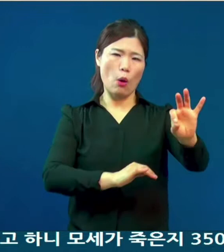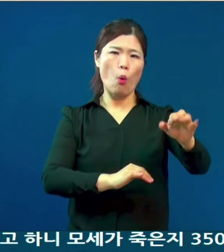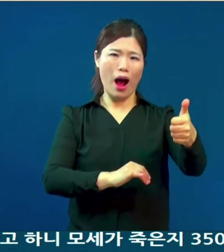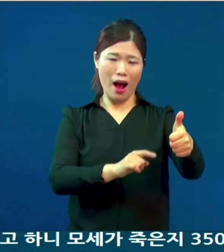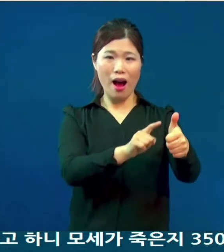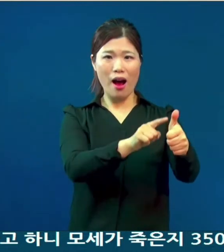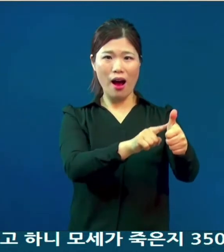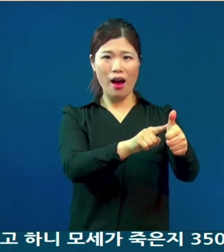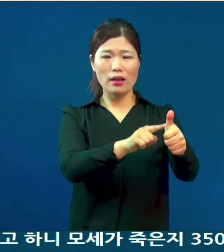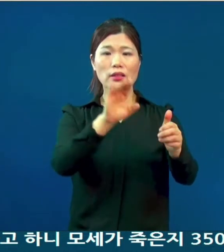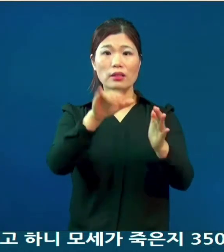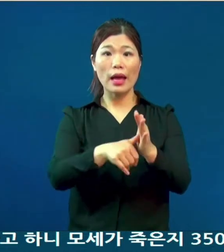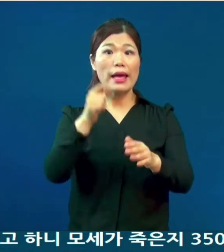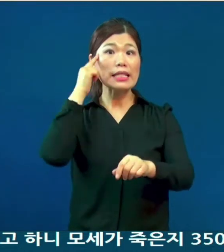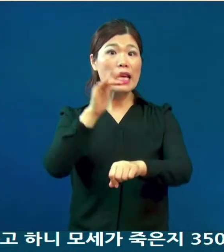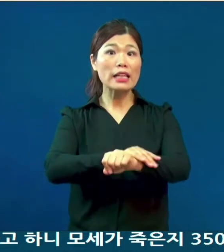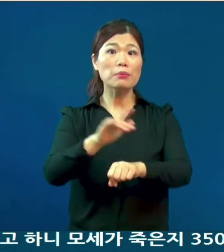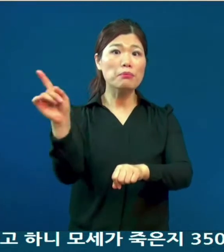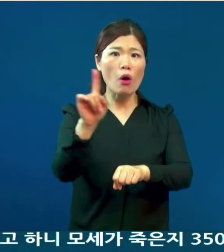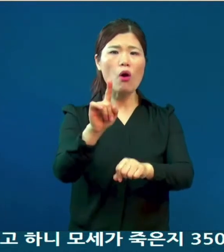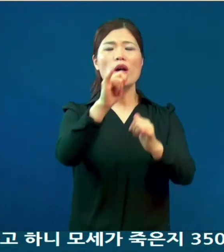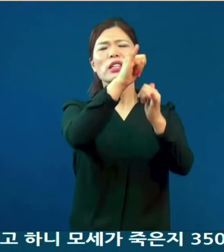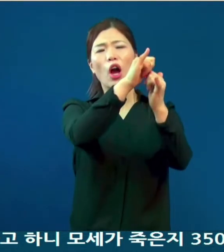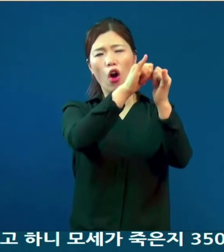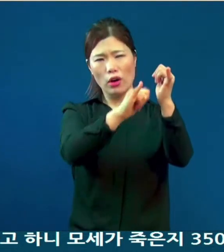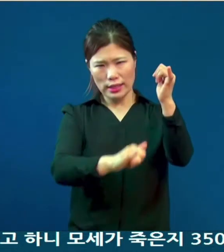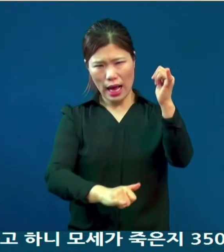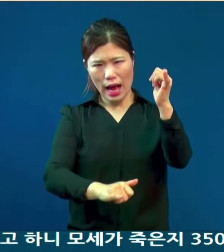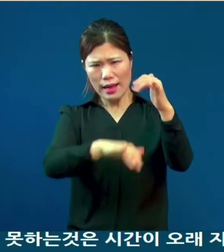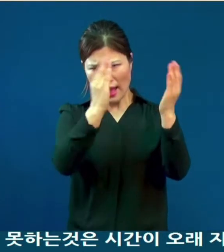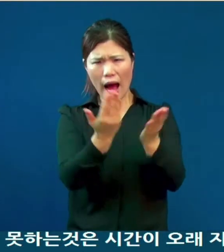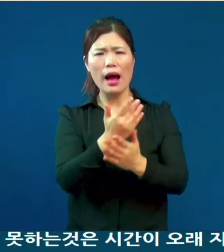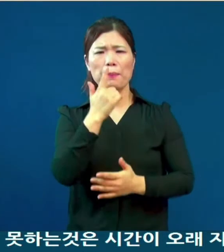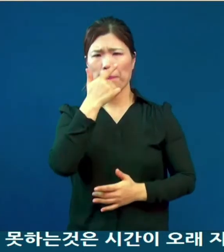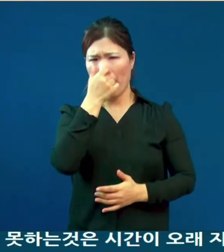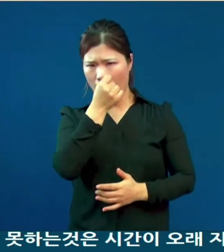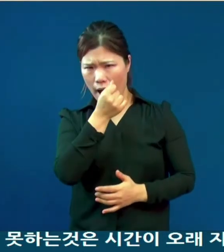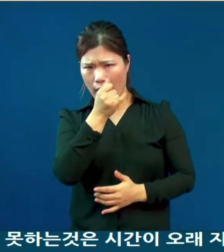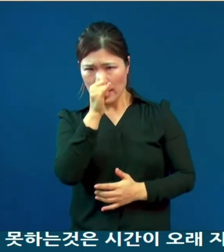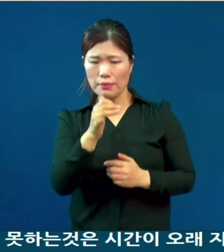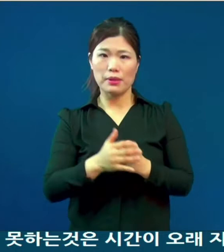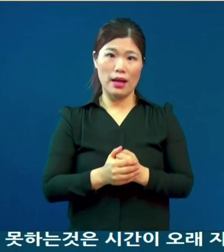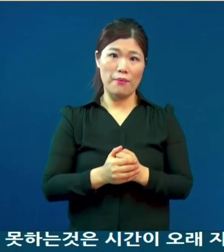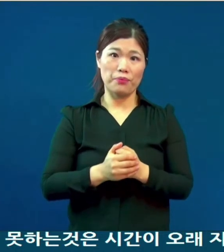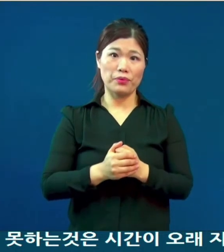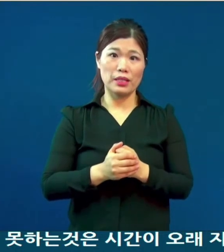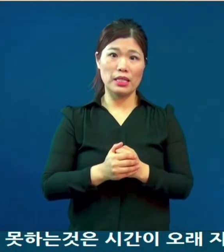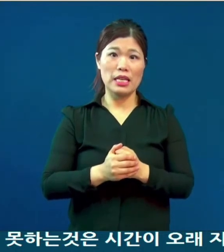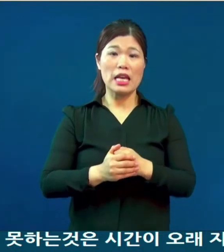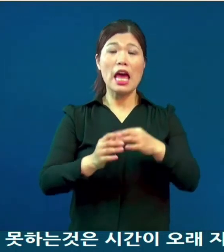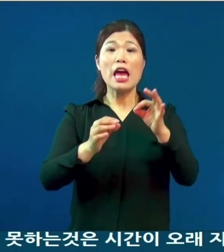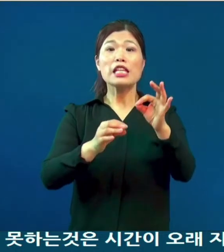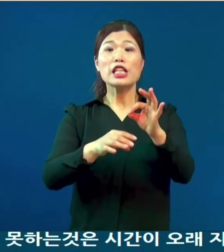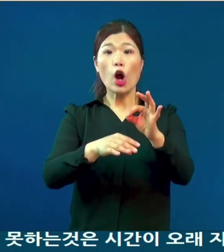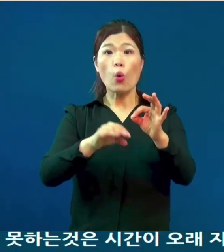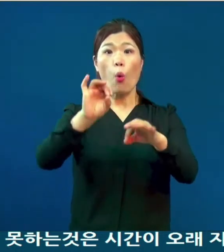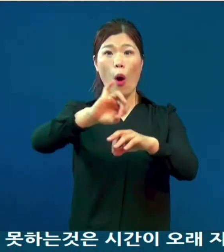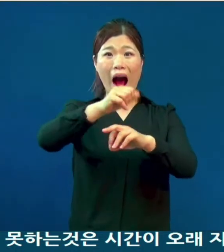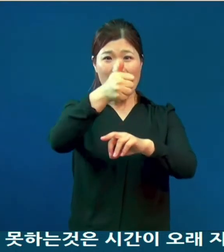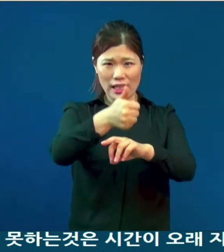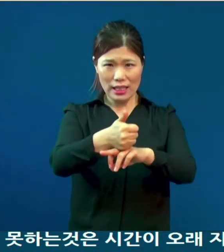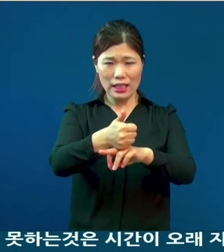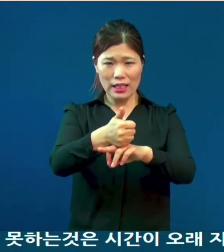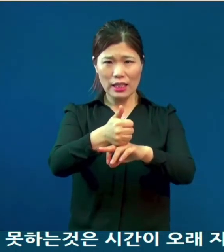당시의 지혜의 핵심은 역사입니다. 역사. 그래서 우리는 열왕기의 말씀을 보아도 한 왕이